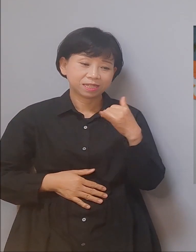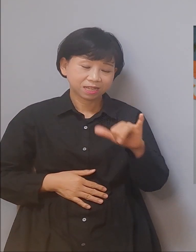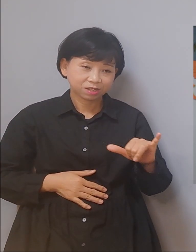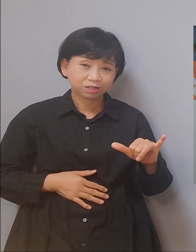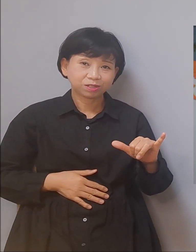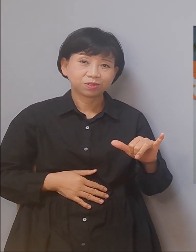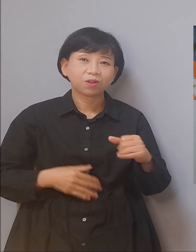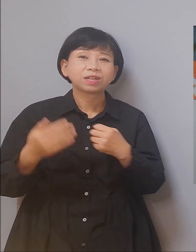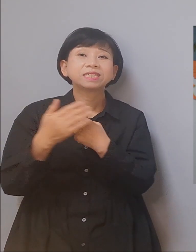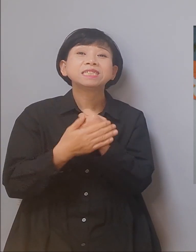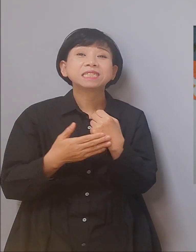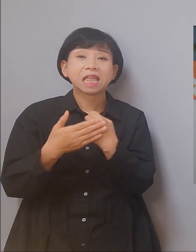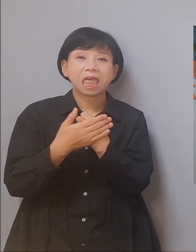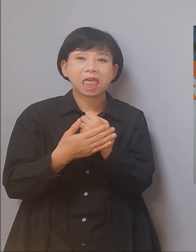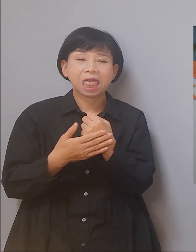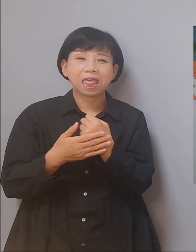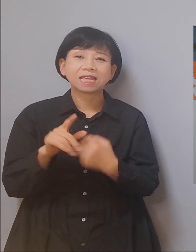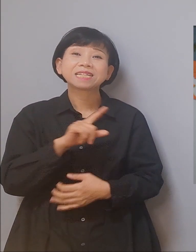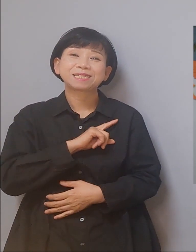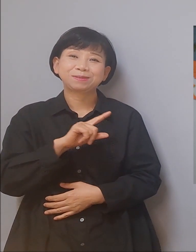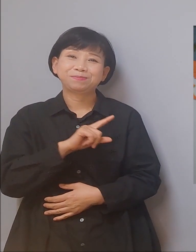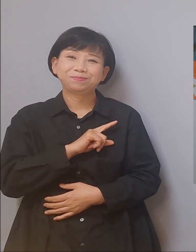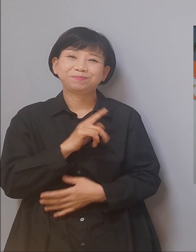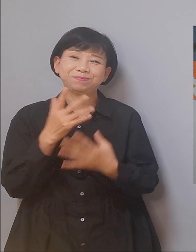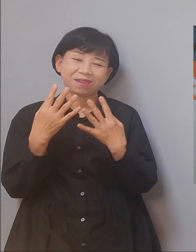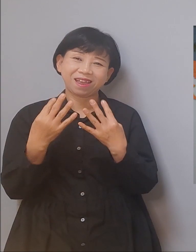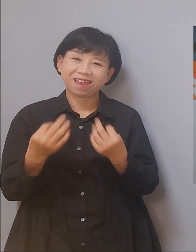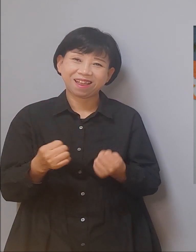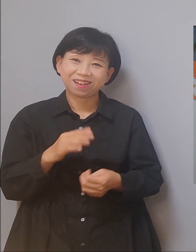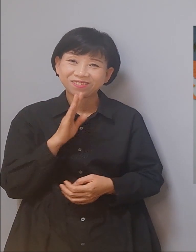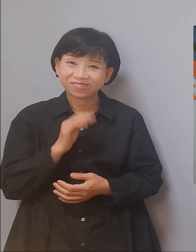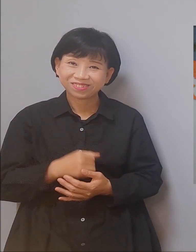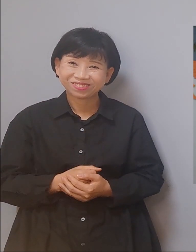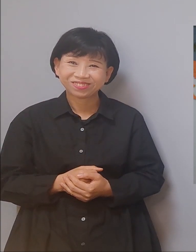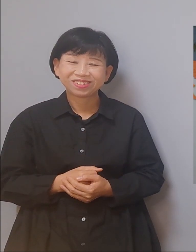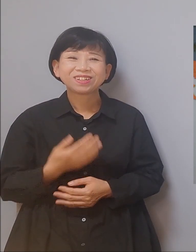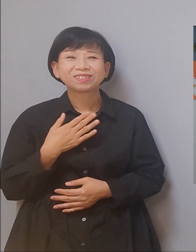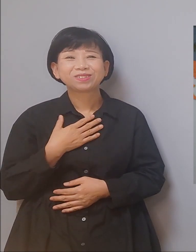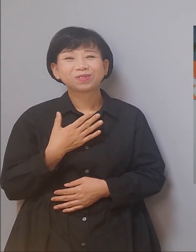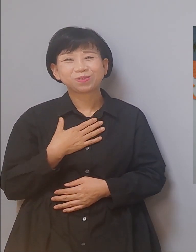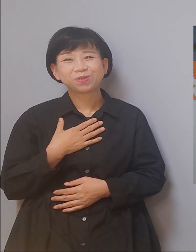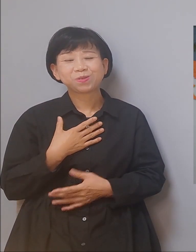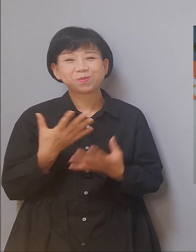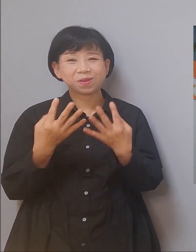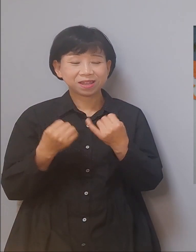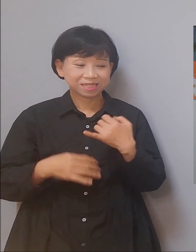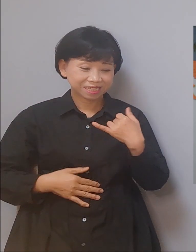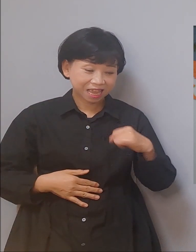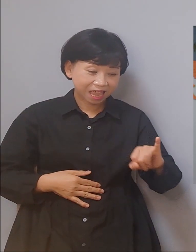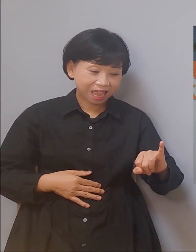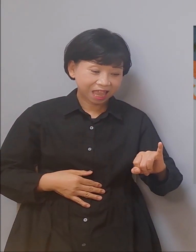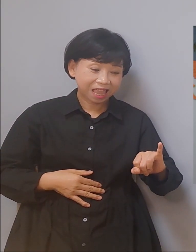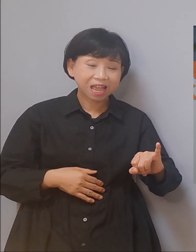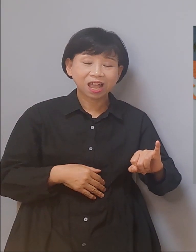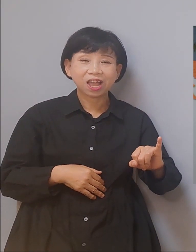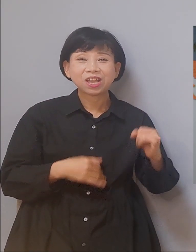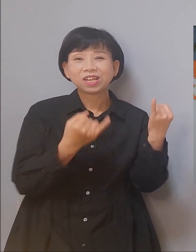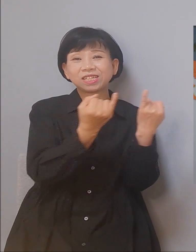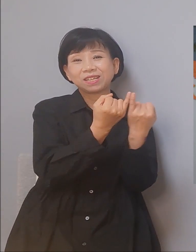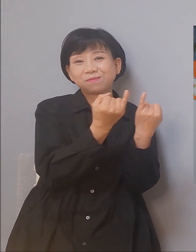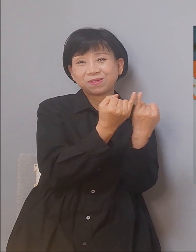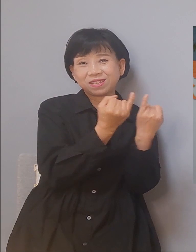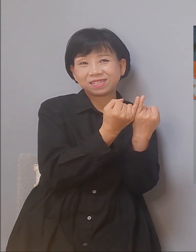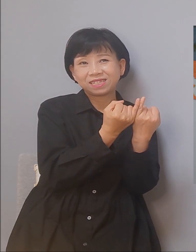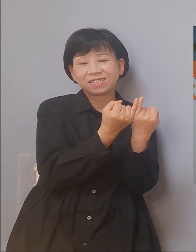가운데에 은혜라는 이름을 많이 짓곤 합니다. 저도 많은 자매들의 은혜라는 이름을 가진 자들을 아는